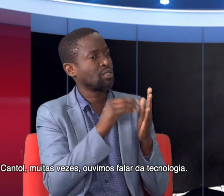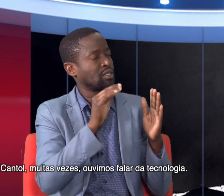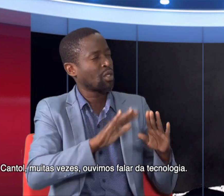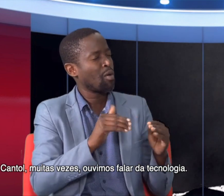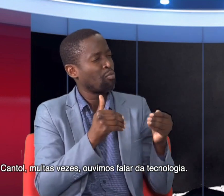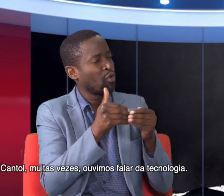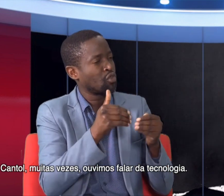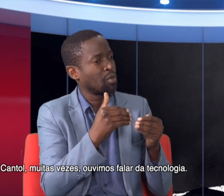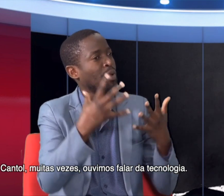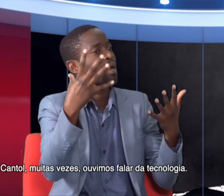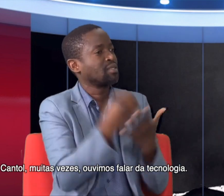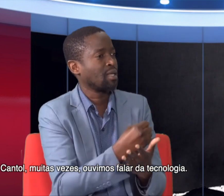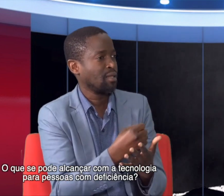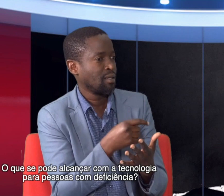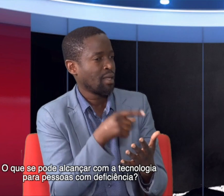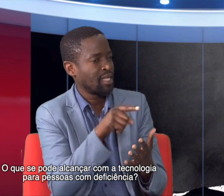este assunto.